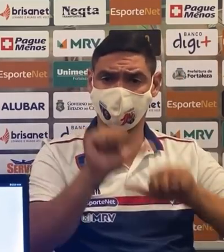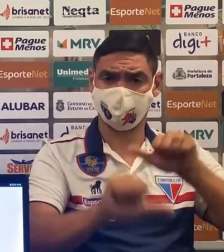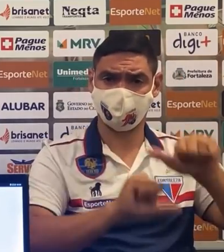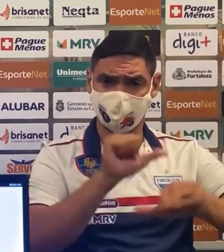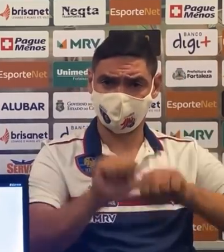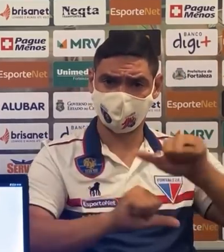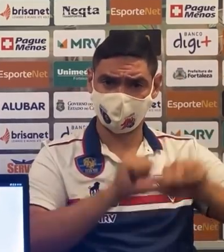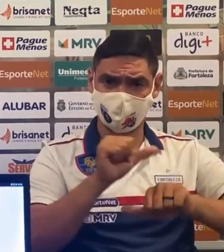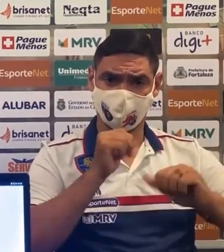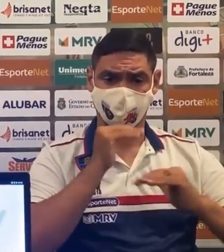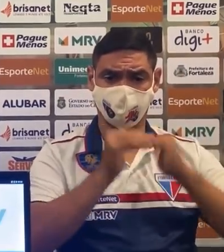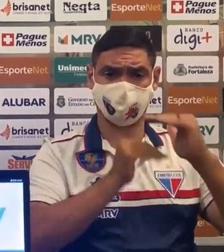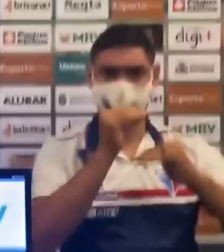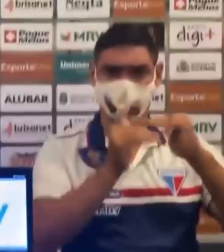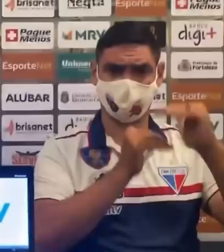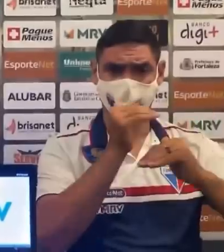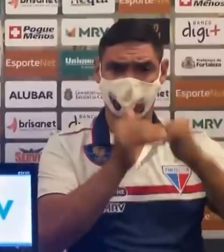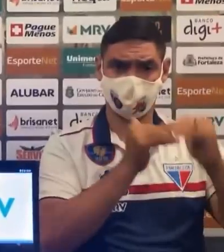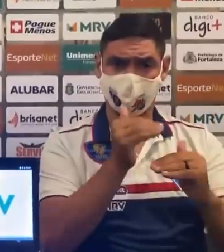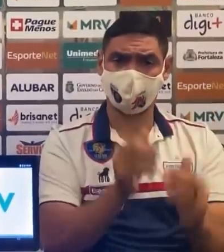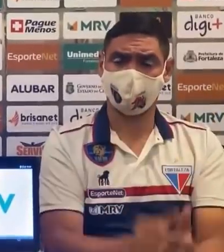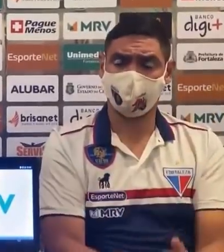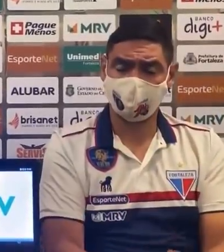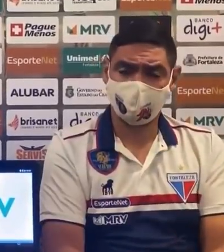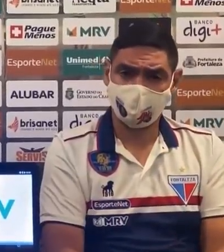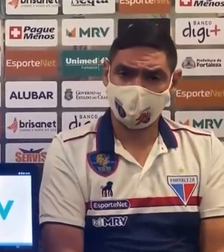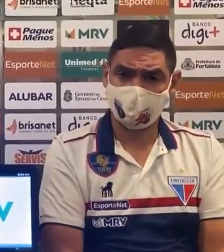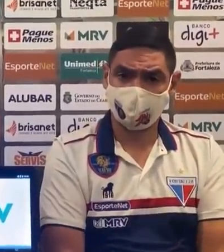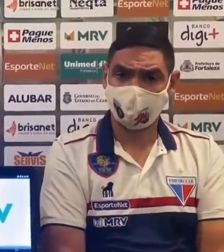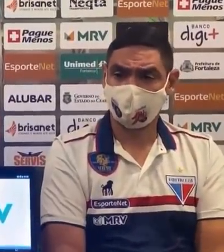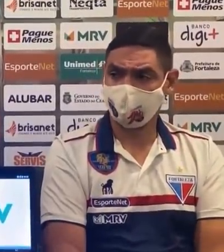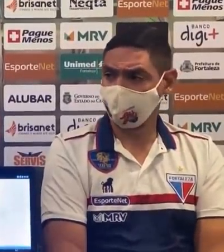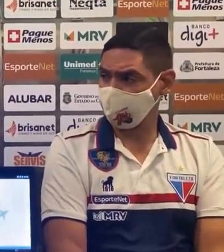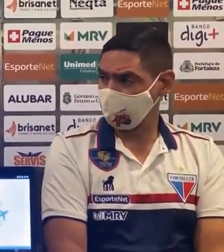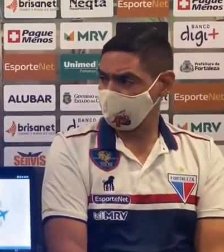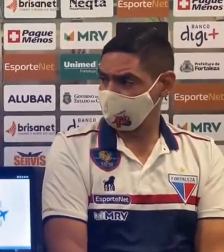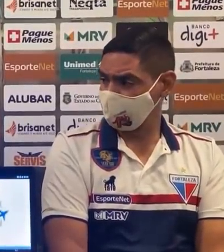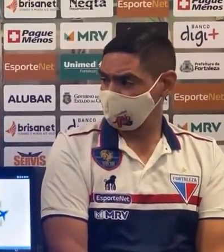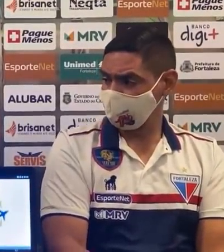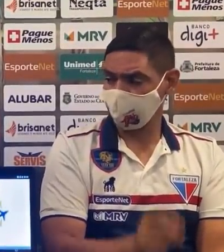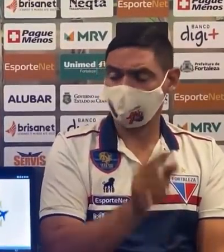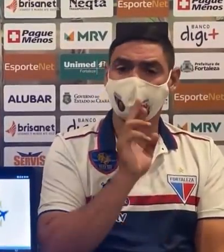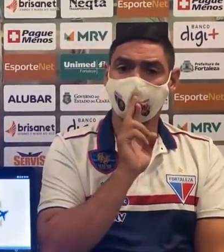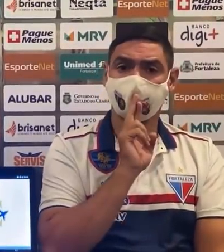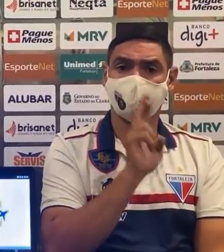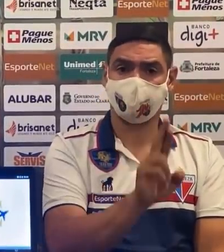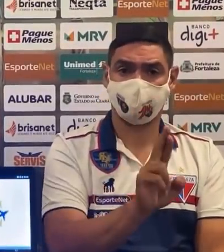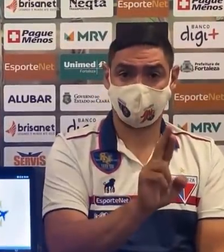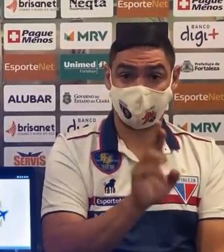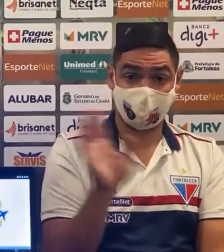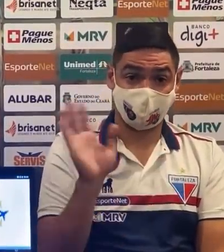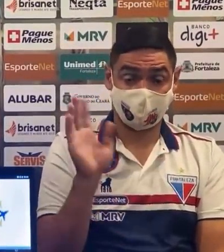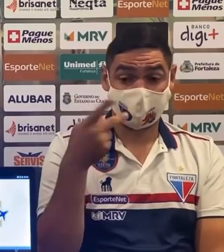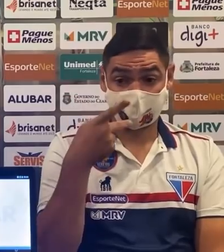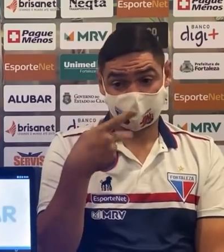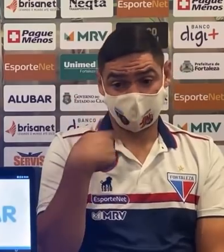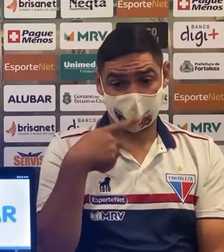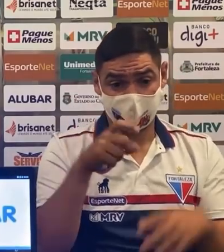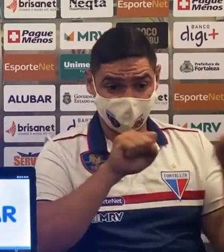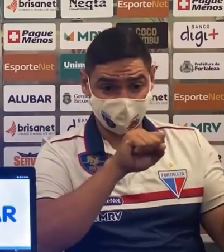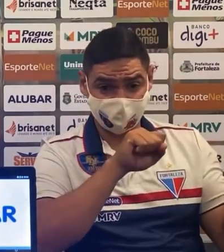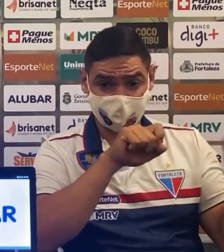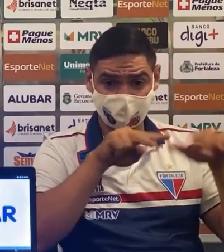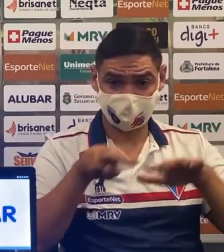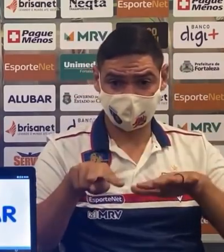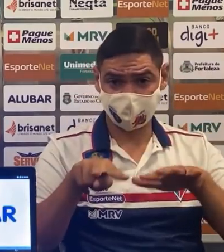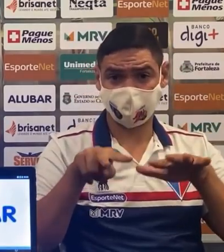técnica e tática? Bom, nós temos, eu acho até que, eu não diria as semanas de trabalho, porque nos